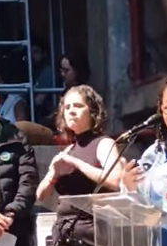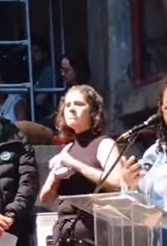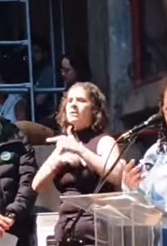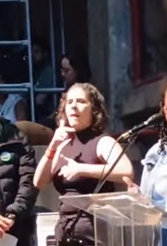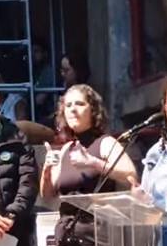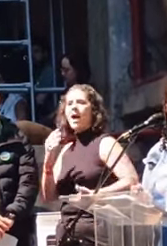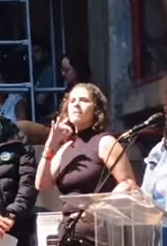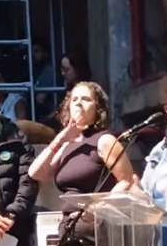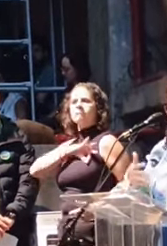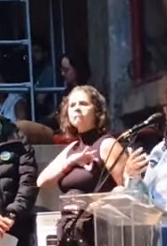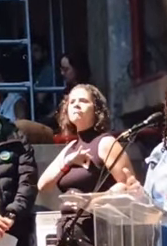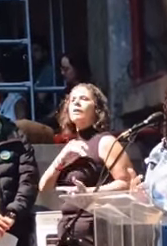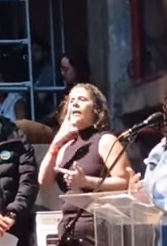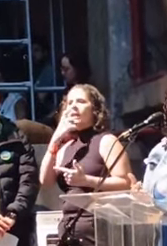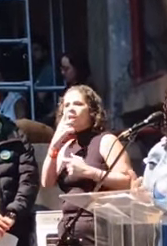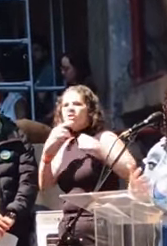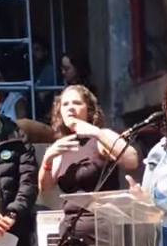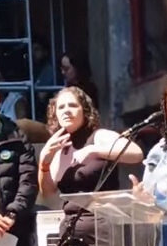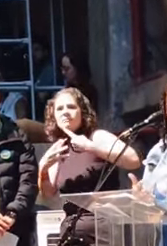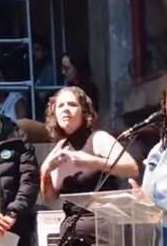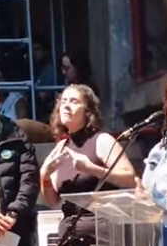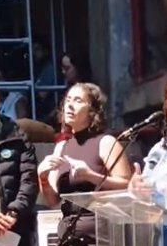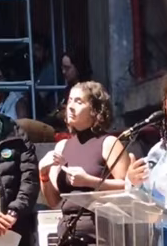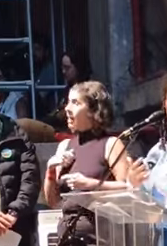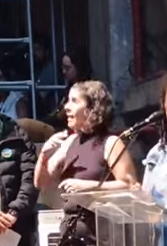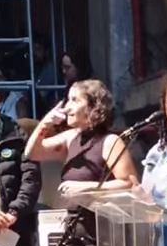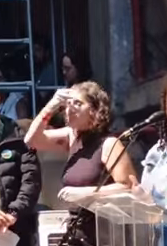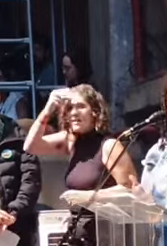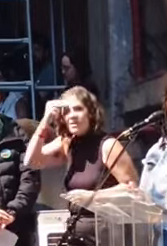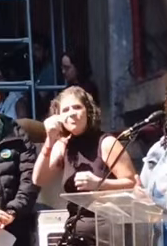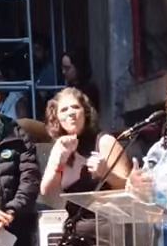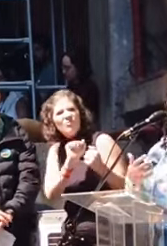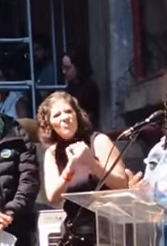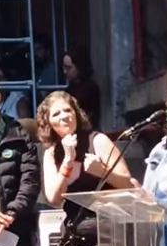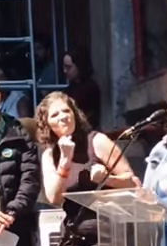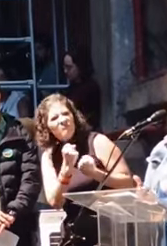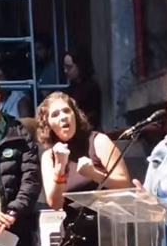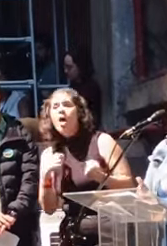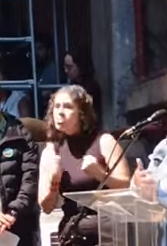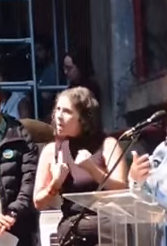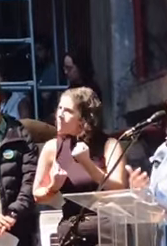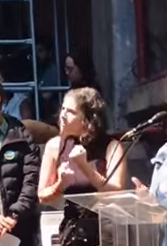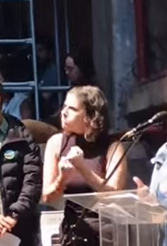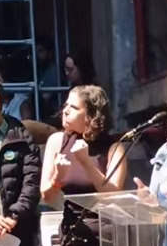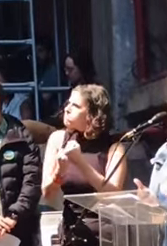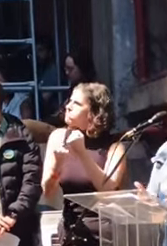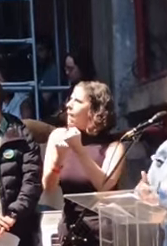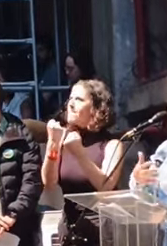que essa prefeitura vai chegar com a gente, que a gente está junto, que a gente vai contribuir, que a